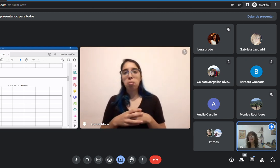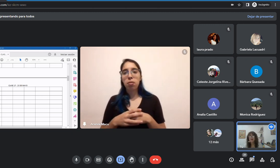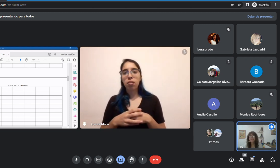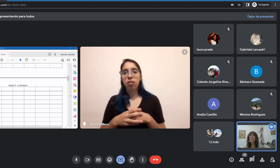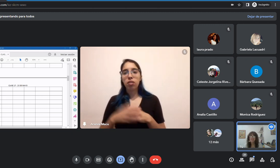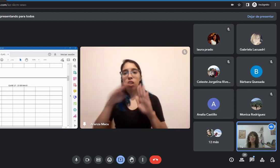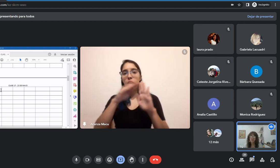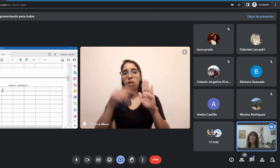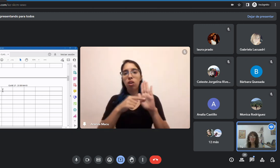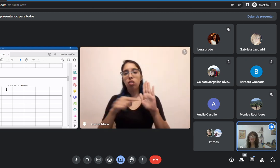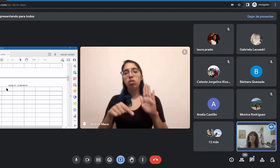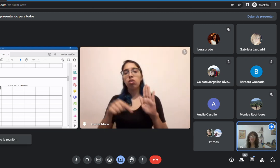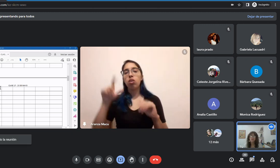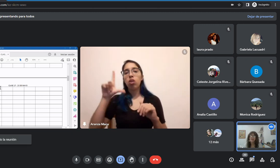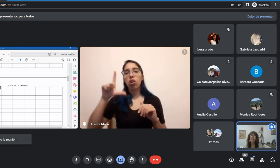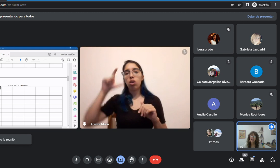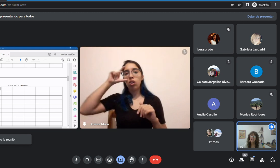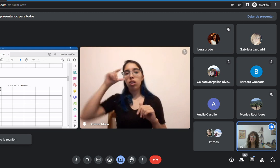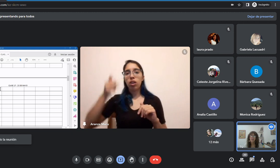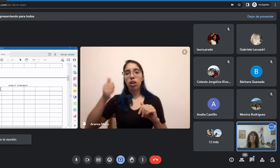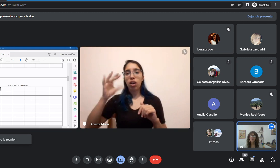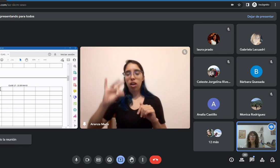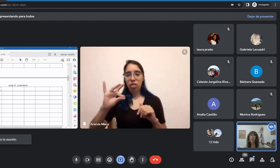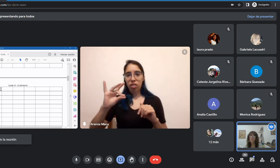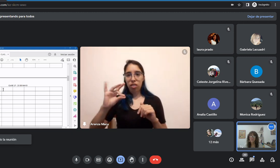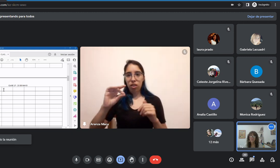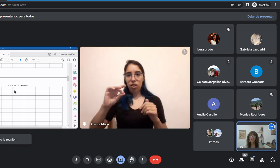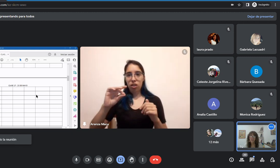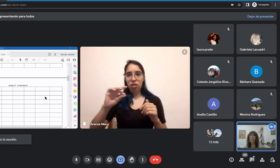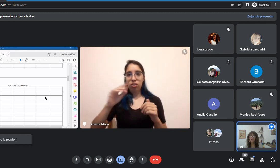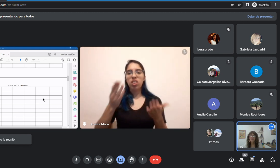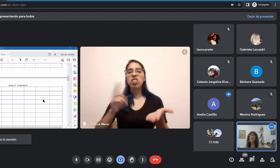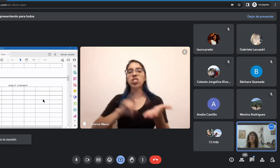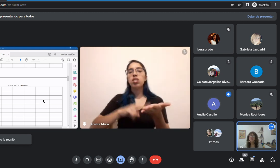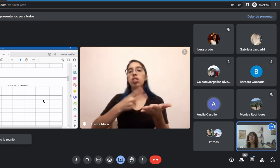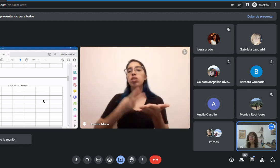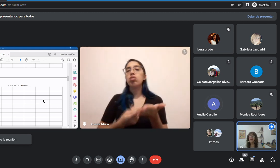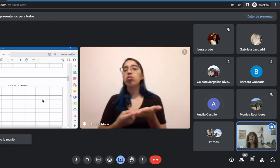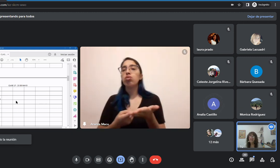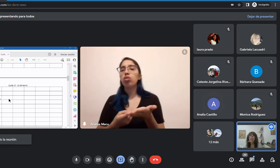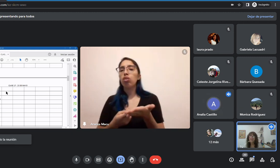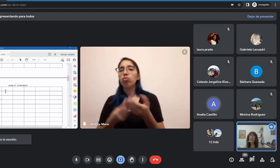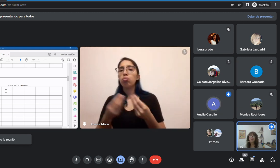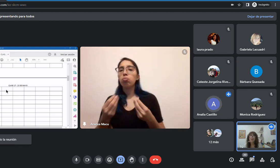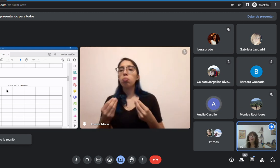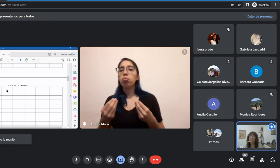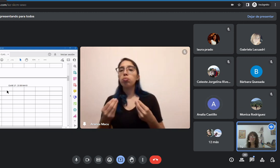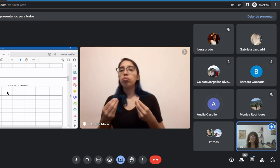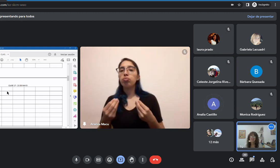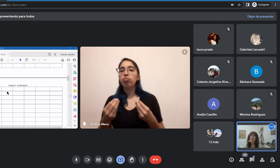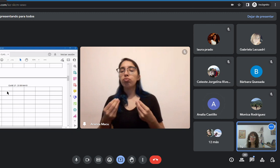varias acepciones. Si se pronuncia let, es plomo, ¿sí? Y acá en este caso, ¿qué